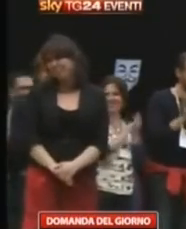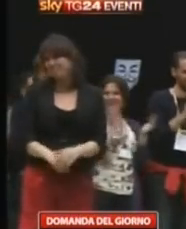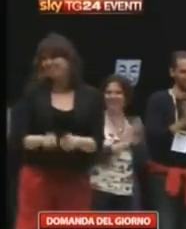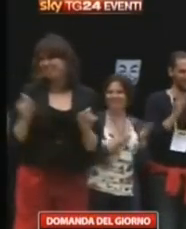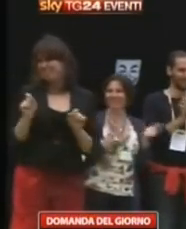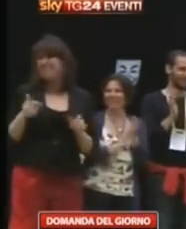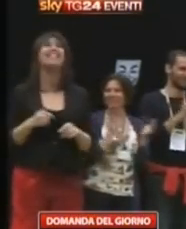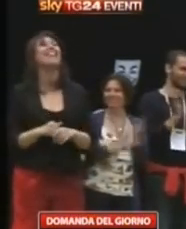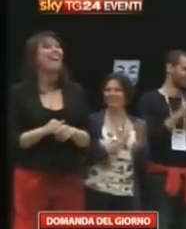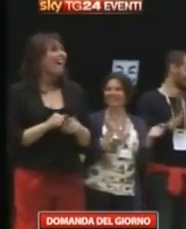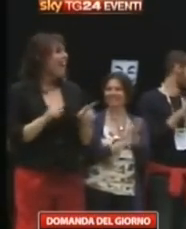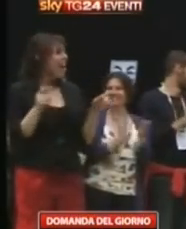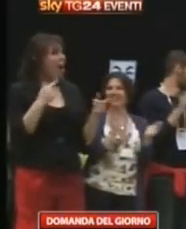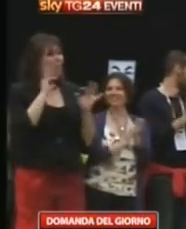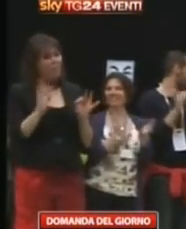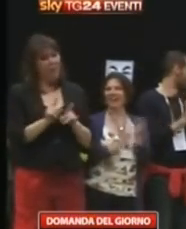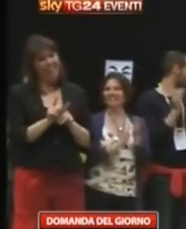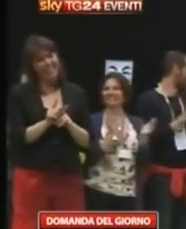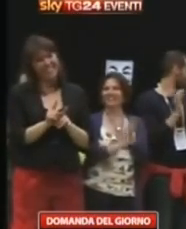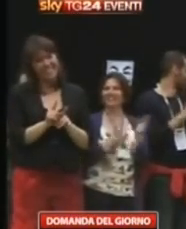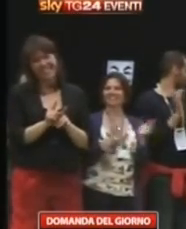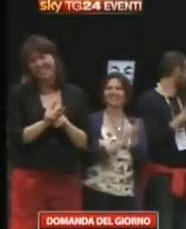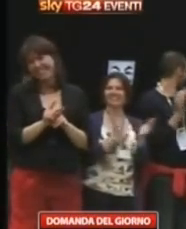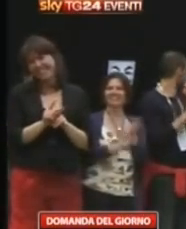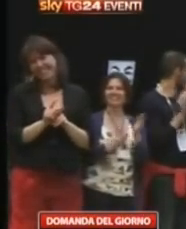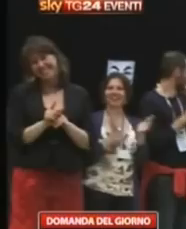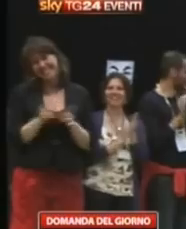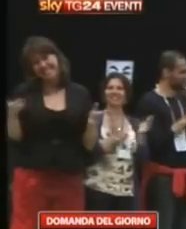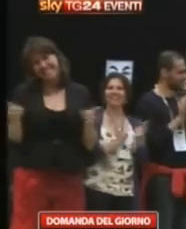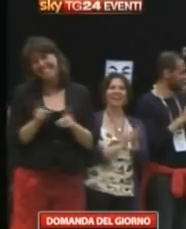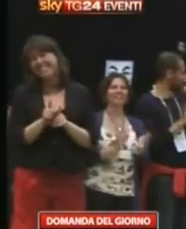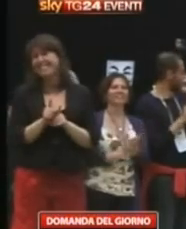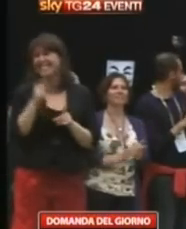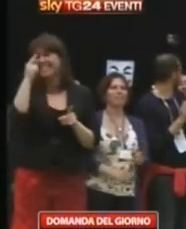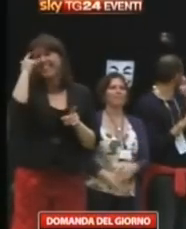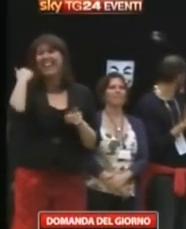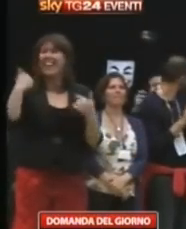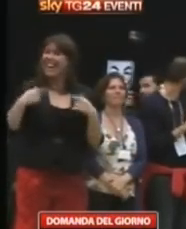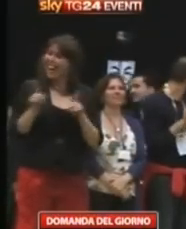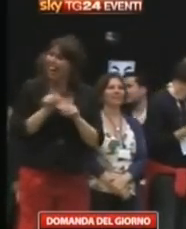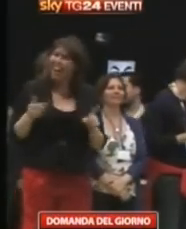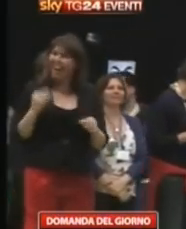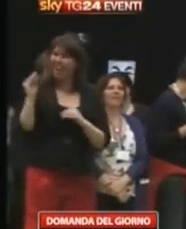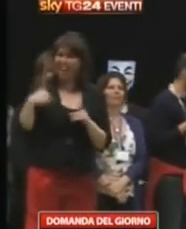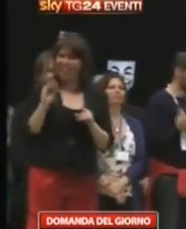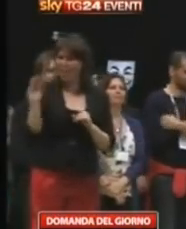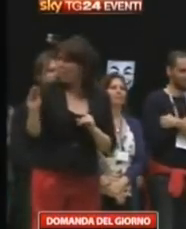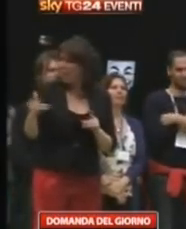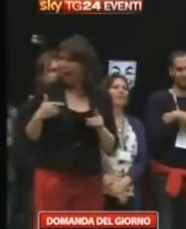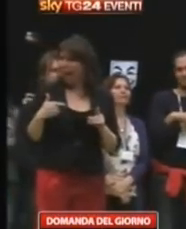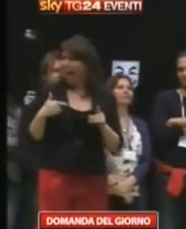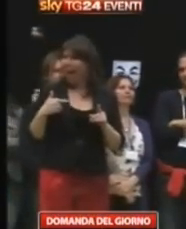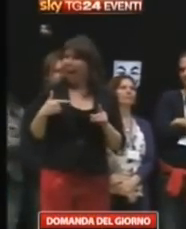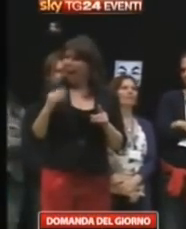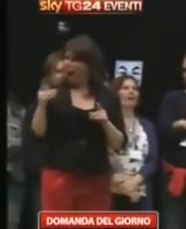mi ha detto, sai... Mi ha detto, senti cosa mi ha detto. Mi ha detto, io non ti chiedo niente. Non voglio la